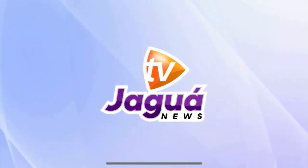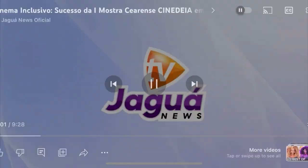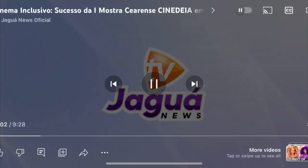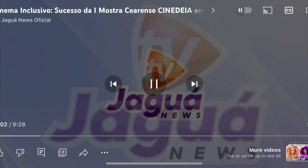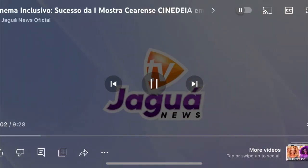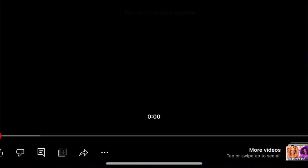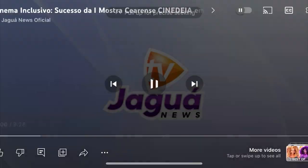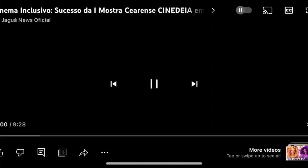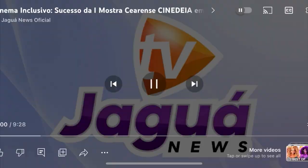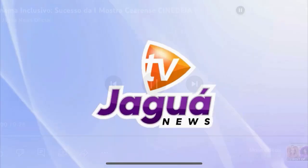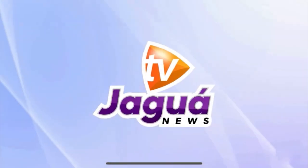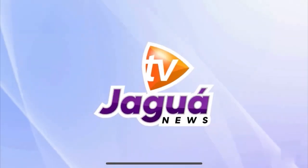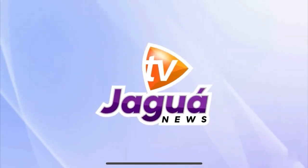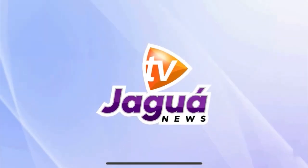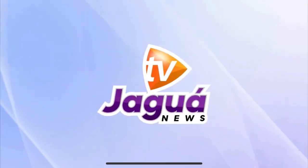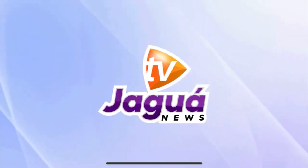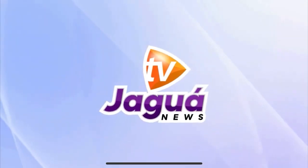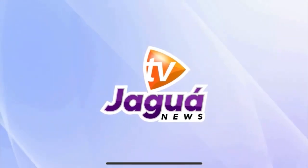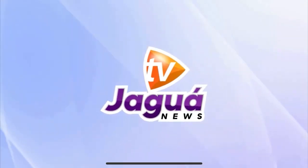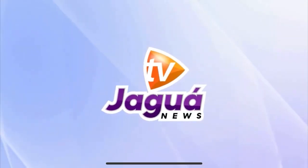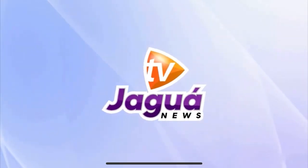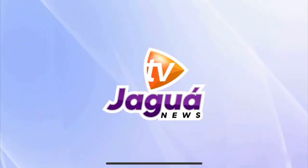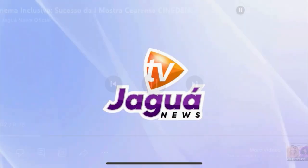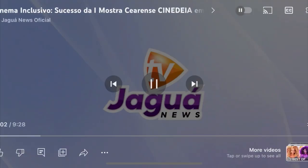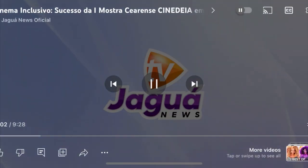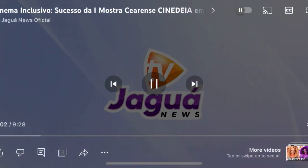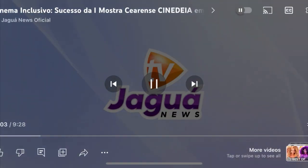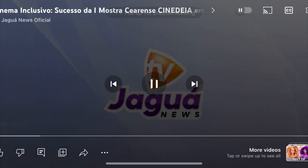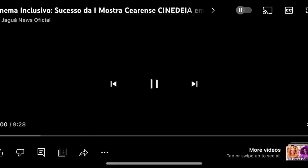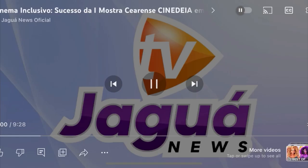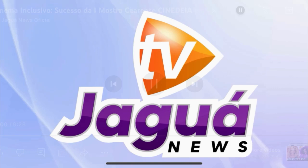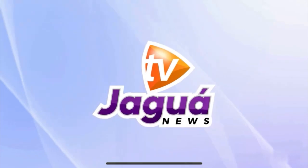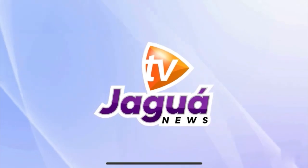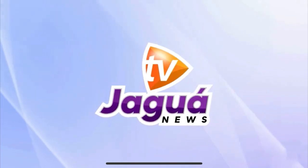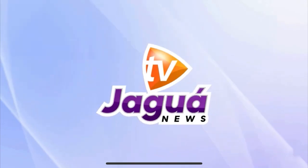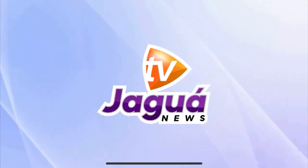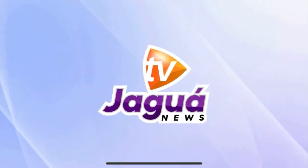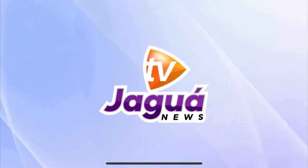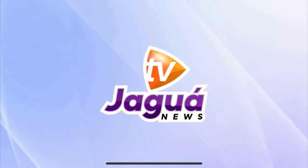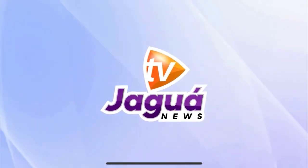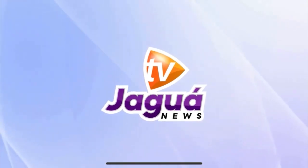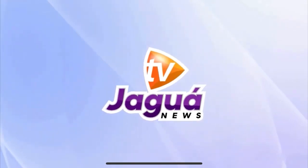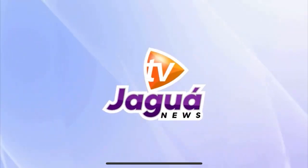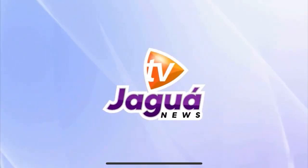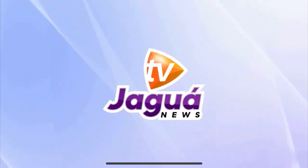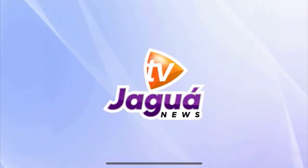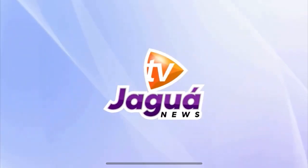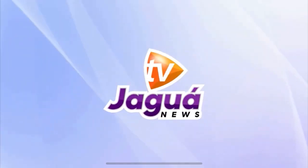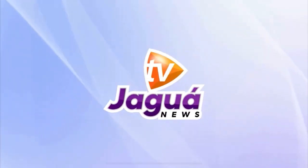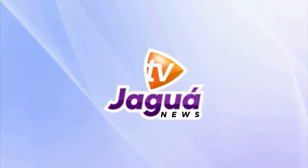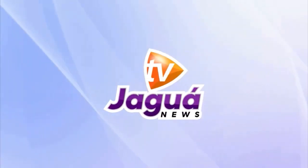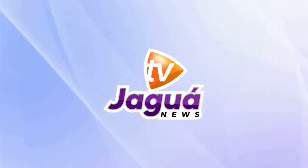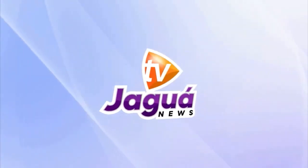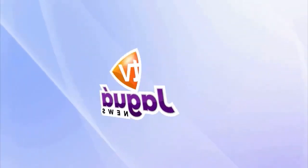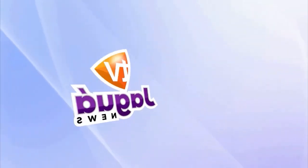TV Jaguar News. TV Jaguar News. TV Jaguar News.